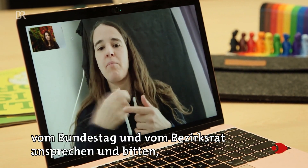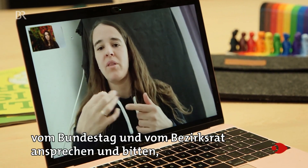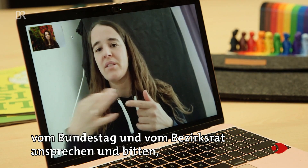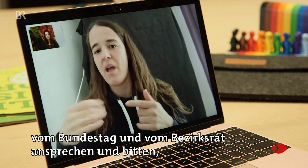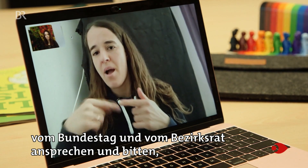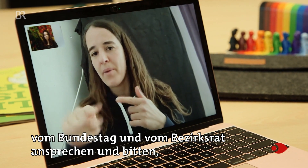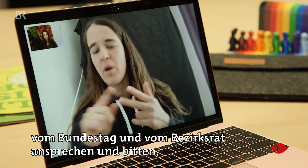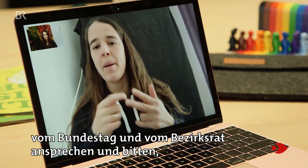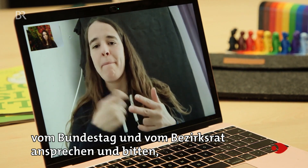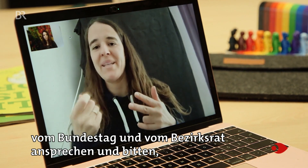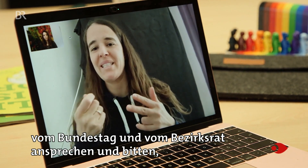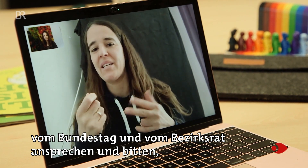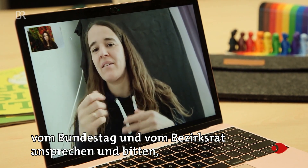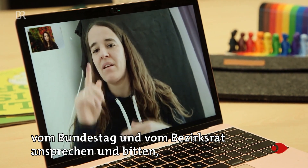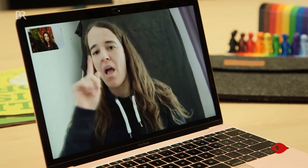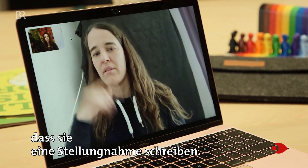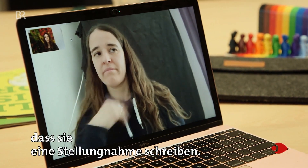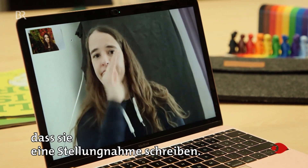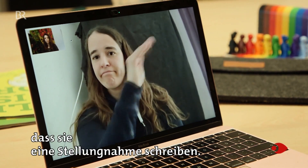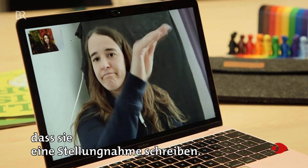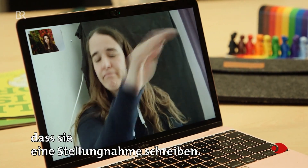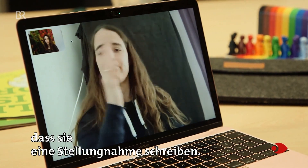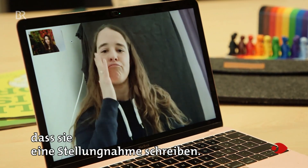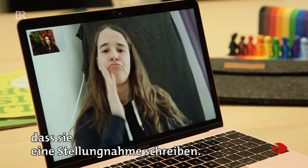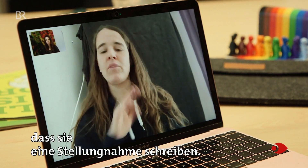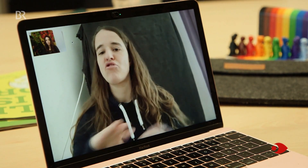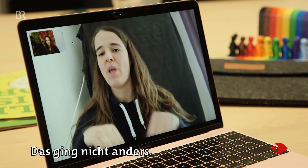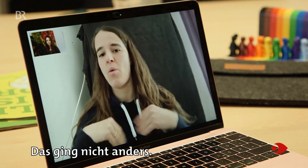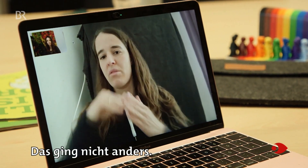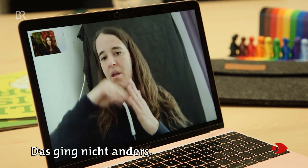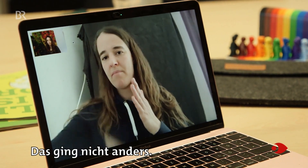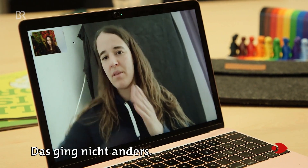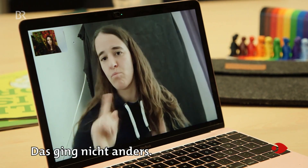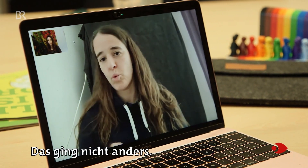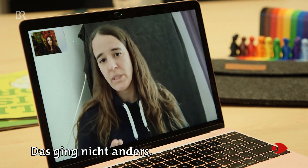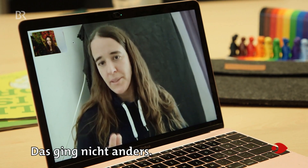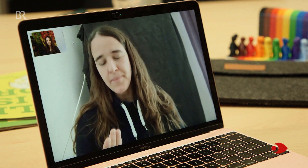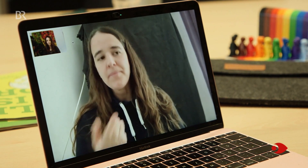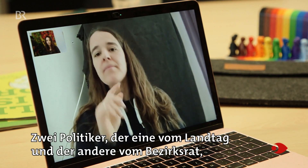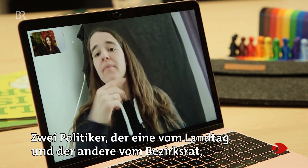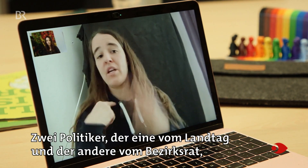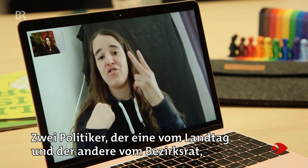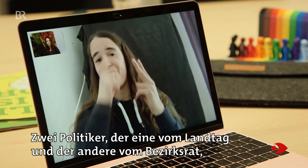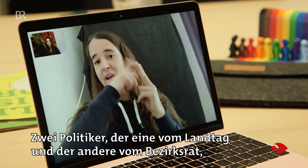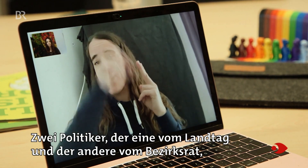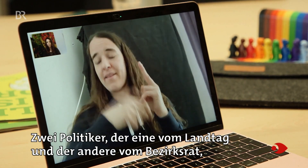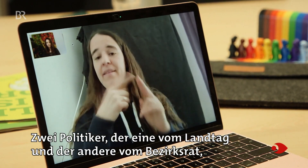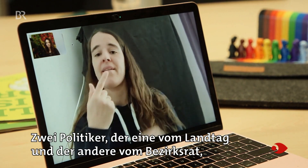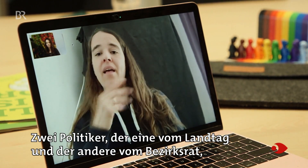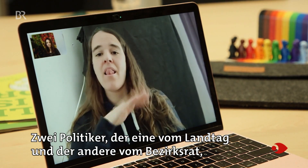vom Bezirksrat ansprechen und bitten, dass sie eine Stellungnahme schreiben. Das ging nicht anders. 2 Politiker, der eine vom Landtag